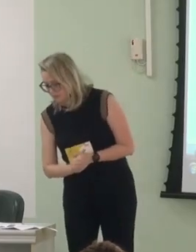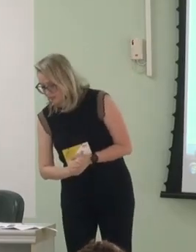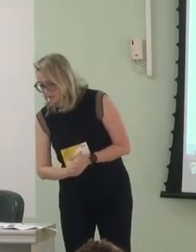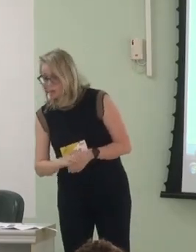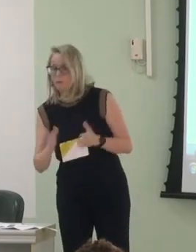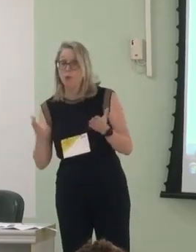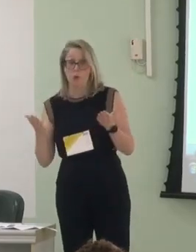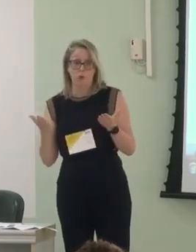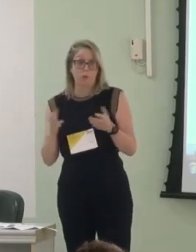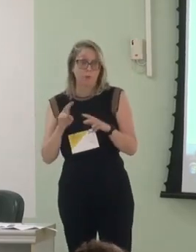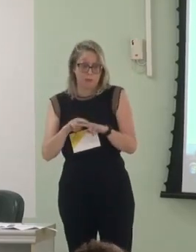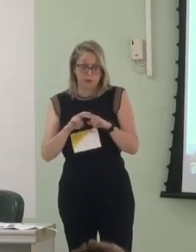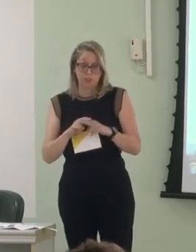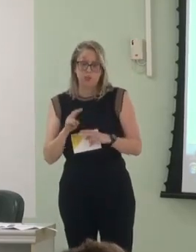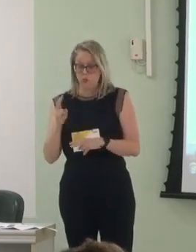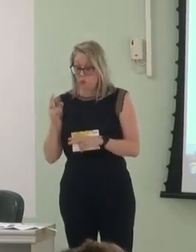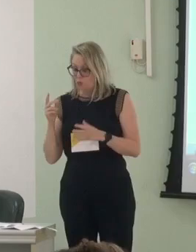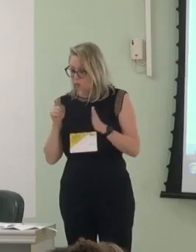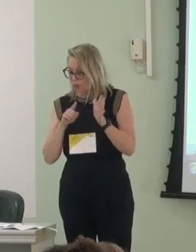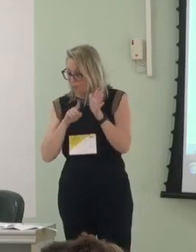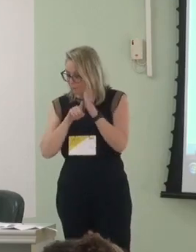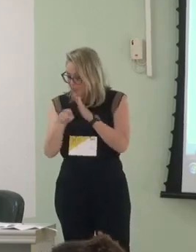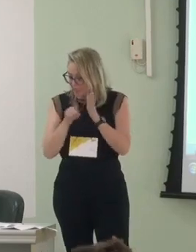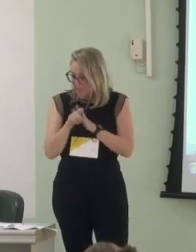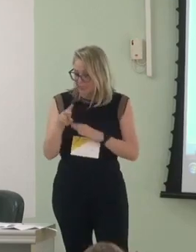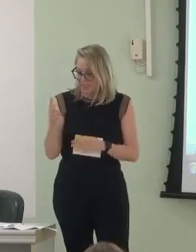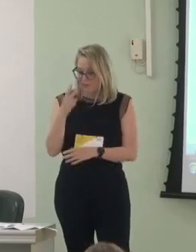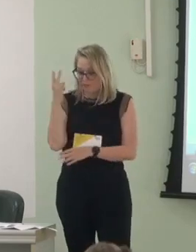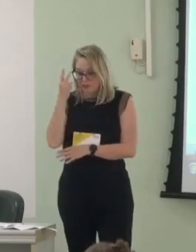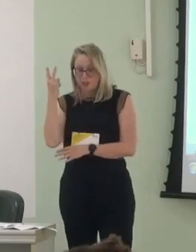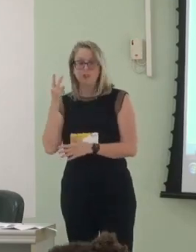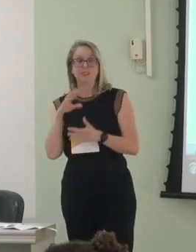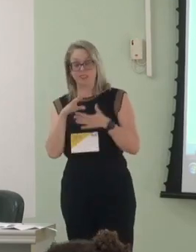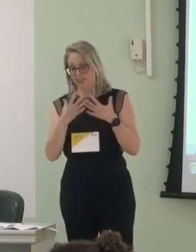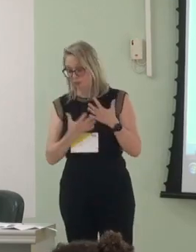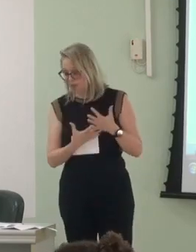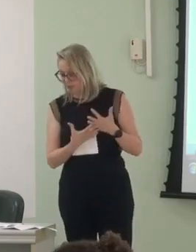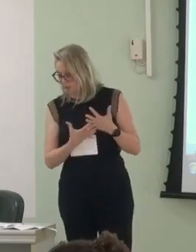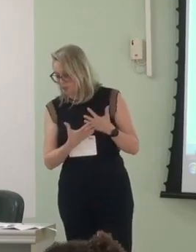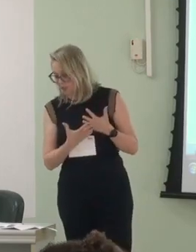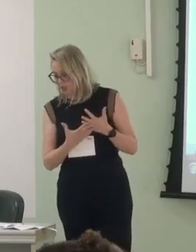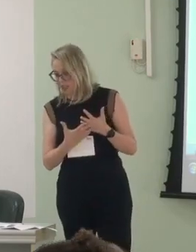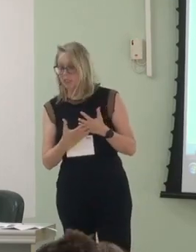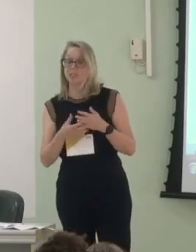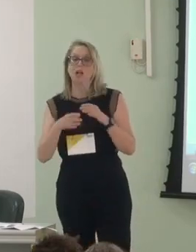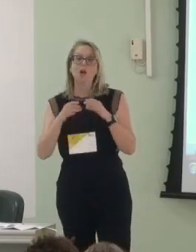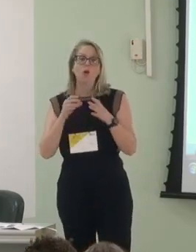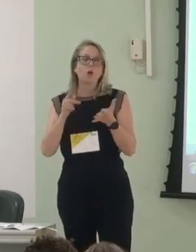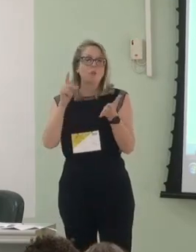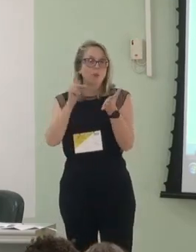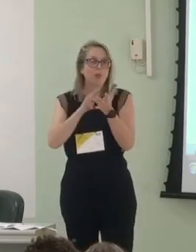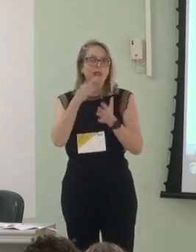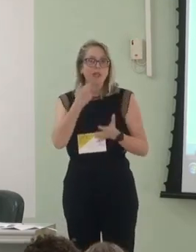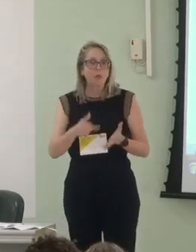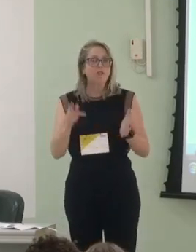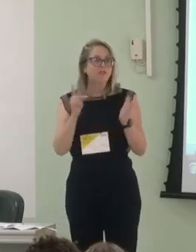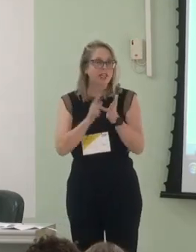das línguas de sinais, sendo submetidas sistematicamente a terapias de reabilitação. Nesse sentido,